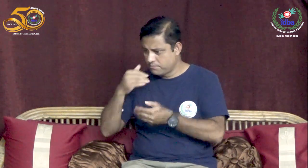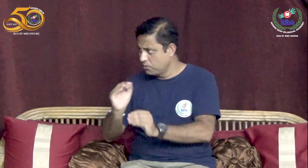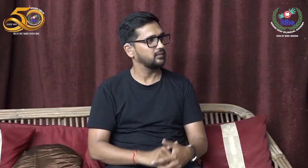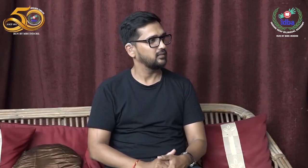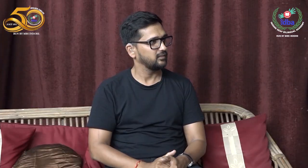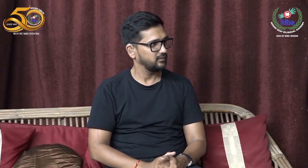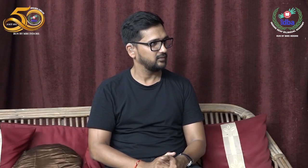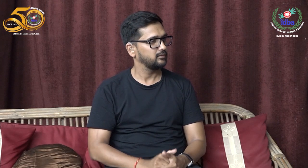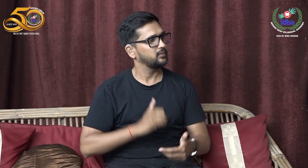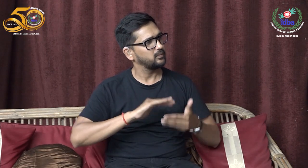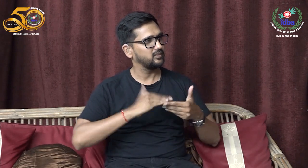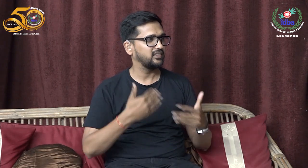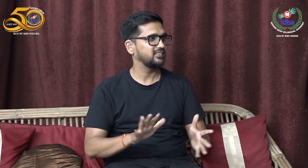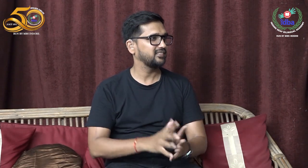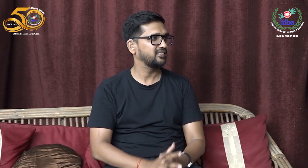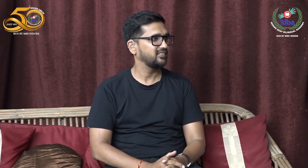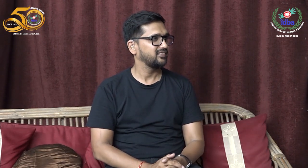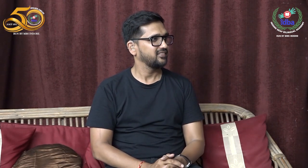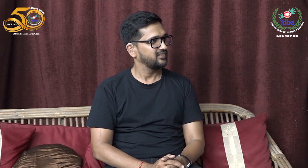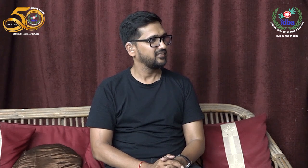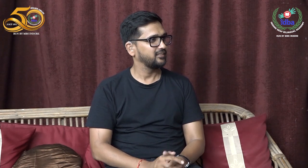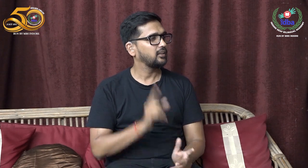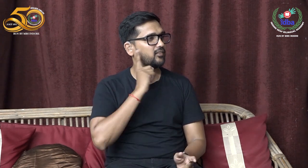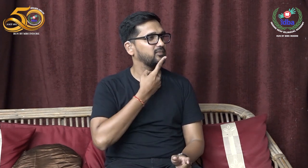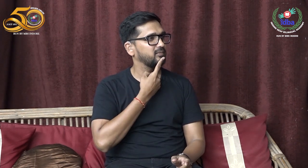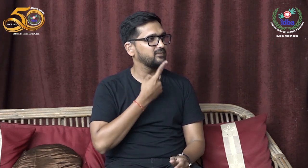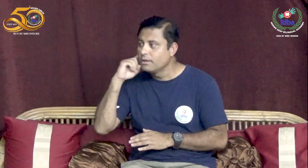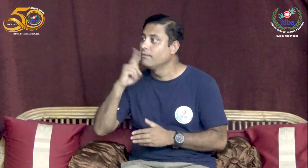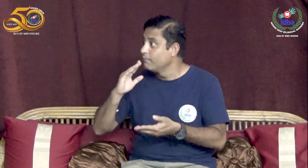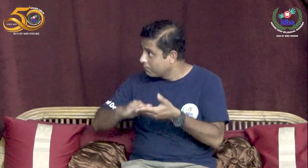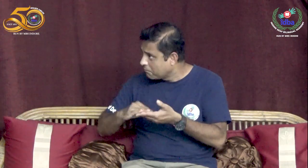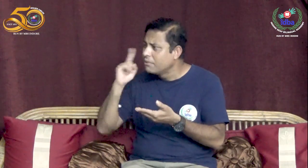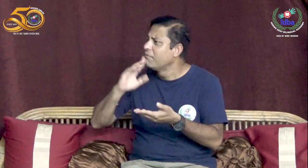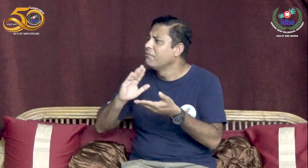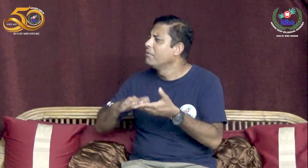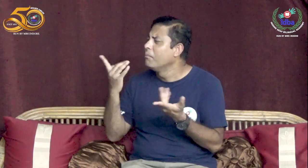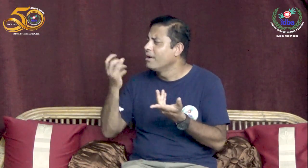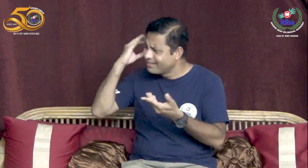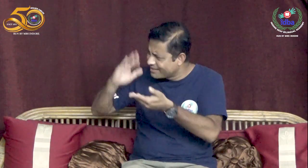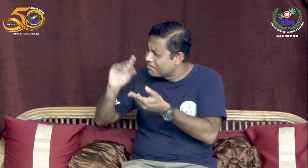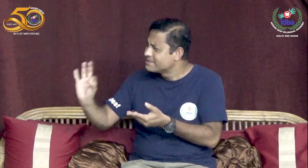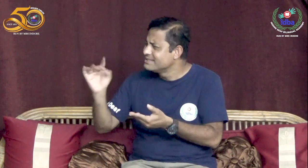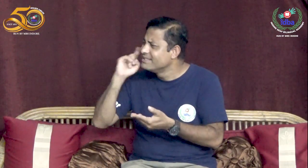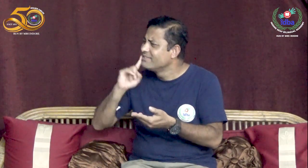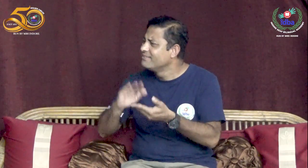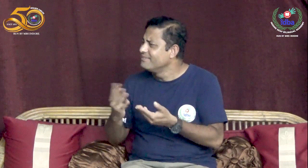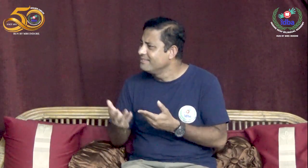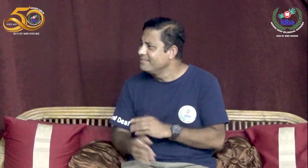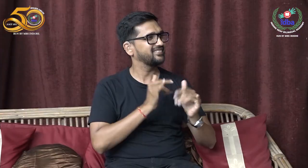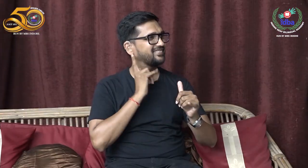आपकी वाइफ या बच्चे हैं? जी हाँ, मेरी शादी हो गई। अच्छा, शादी हो गई है। वाइफ हियरिंग है? डेफ है मेरी वाइफ। आपने डेफ से शादी